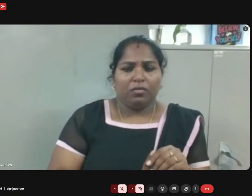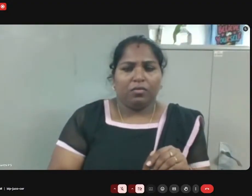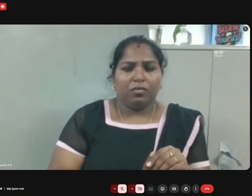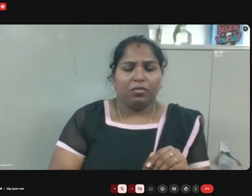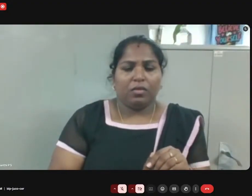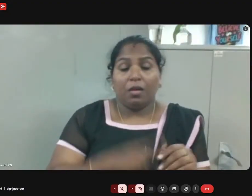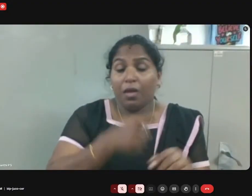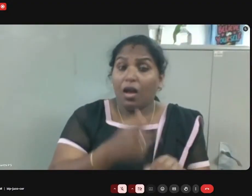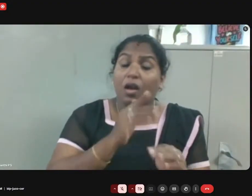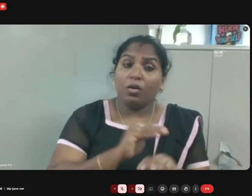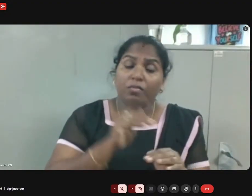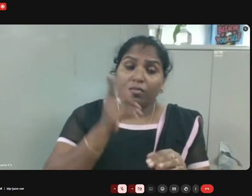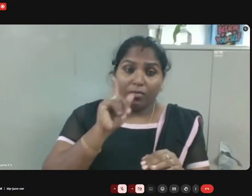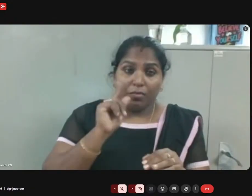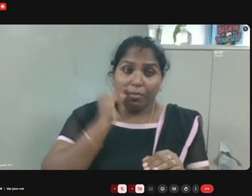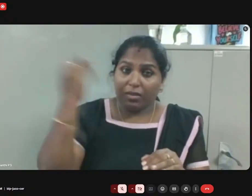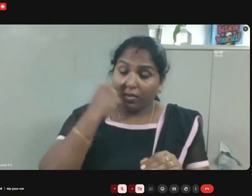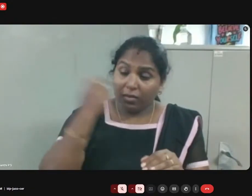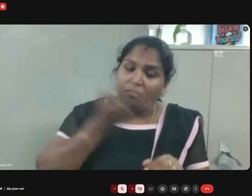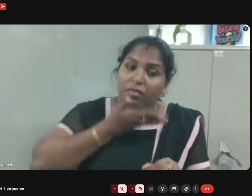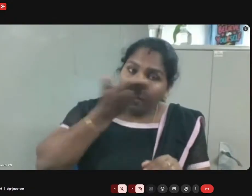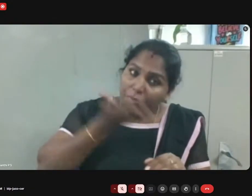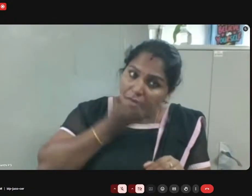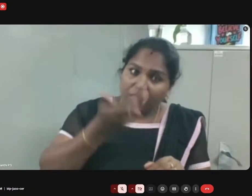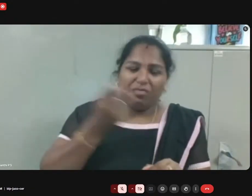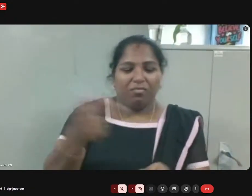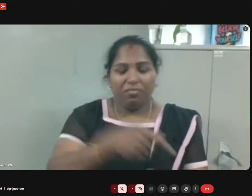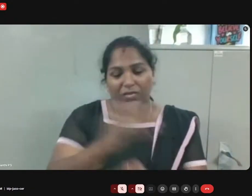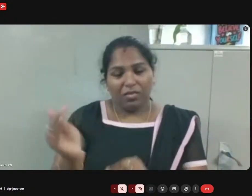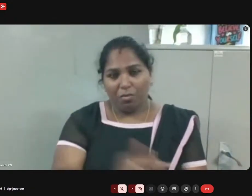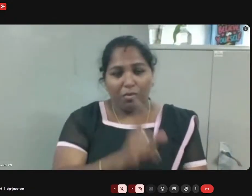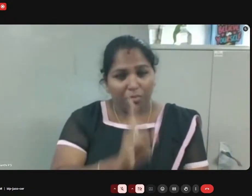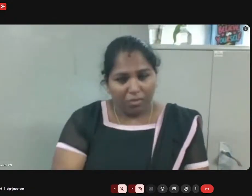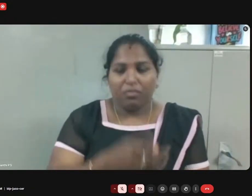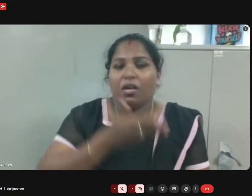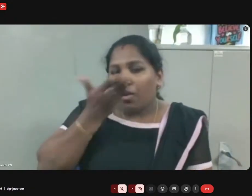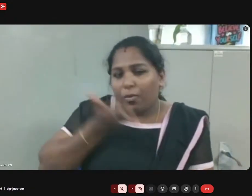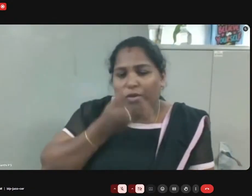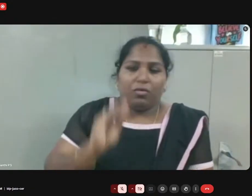പറഞ്ഞ് മനസ്സിലാക്കി കൊടുത്ത് ഈ കുഞ്ഞിന് സപ്പോർട്ടായിട്ട് നിർത്തുക.